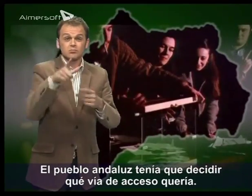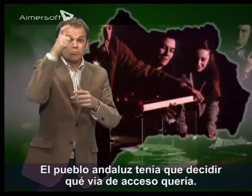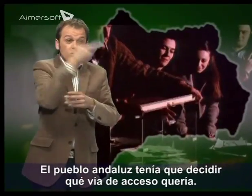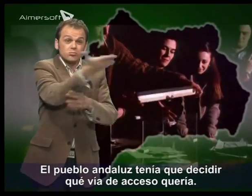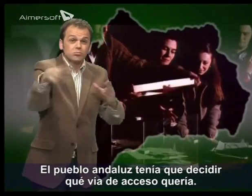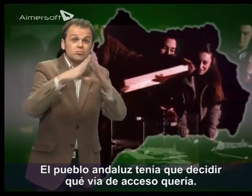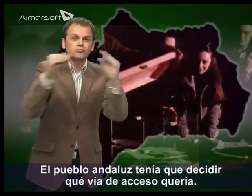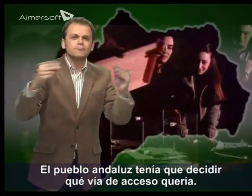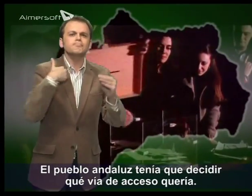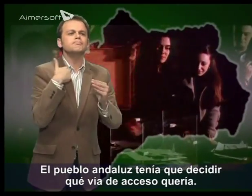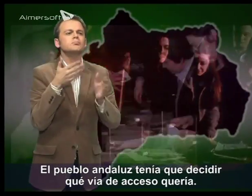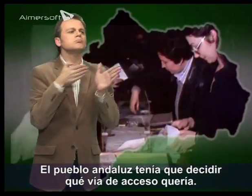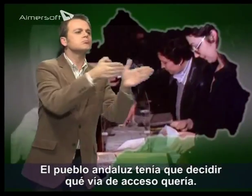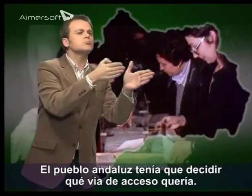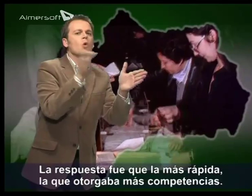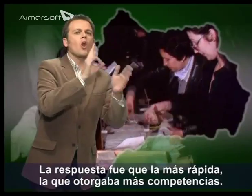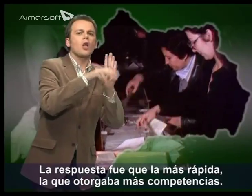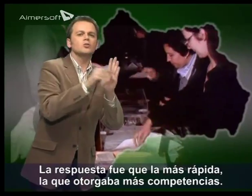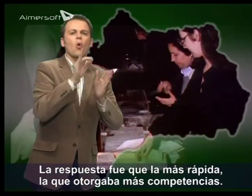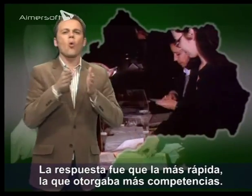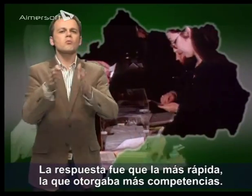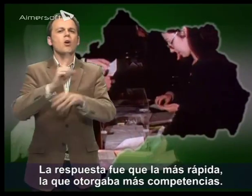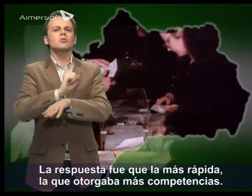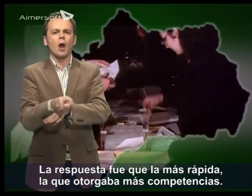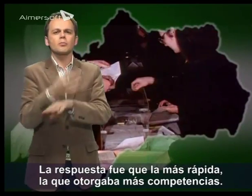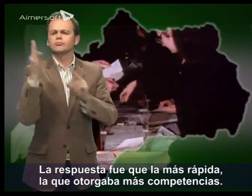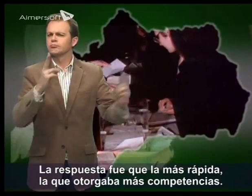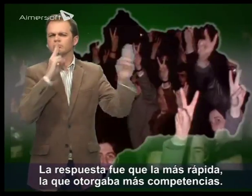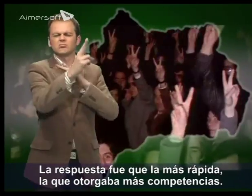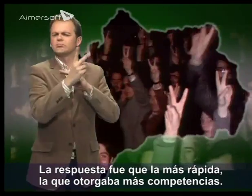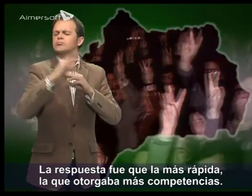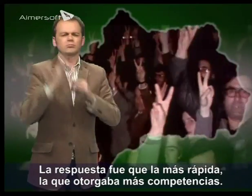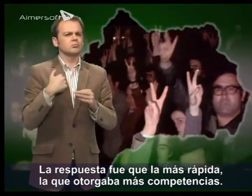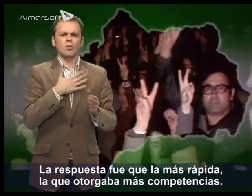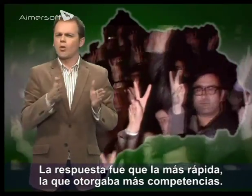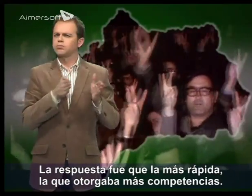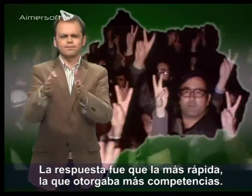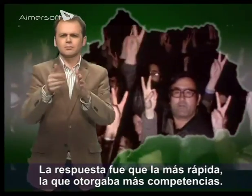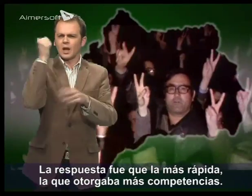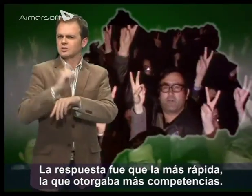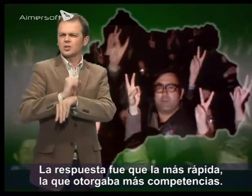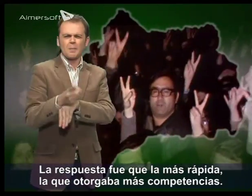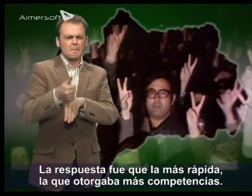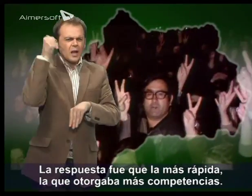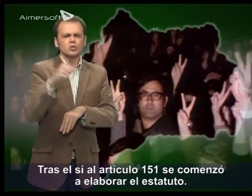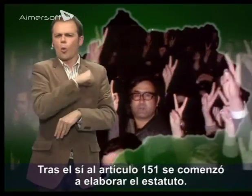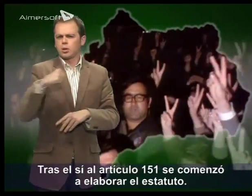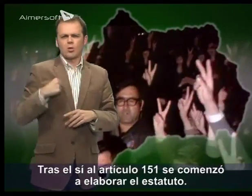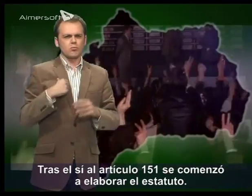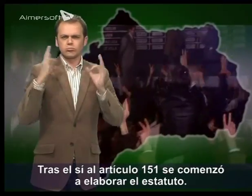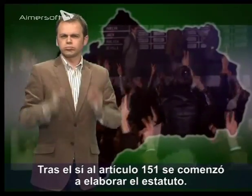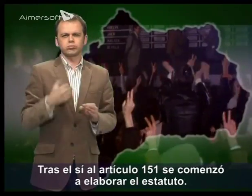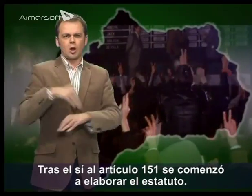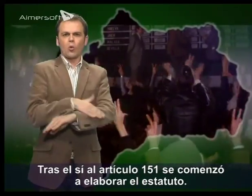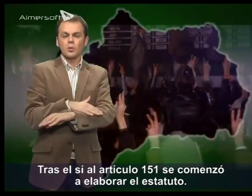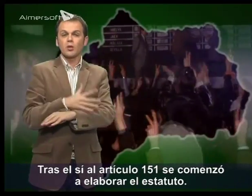que decidir qué vía de acceso quería. La respuesta fue que la más rápida, la que otorgaba más competencias. Tras